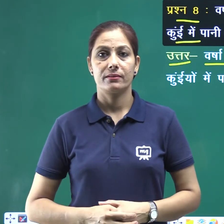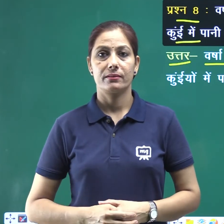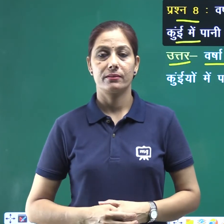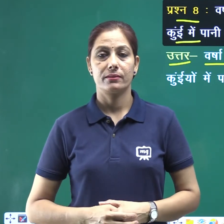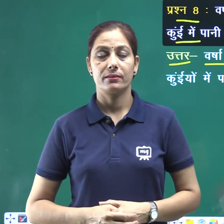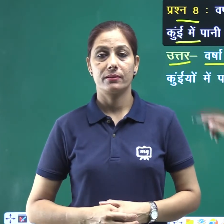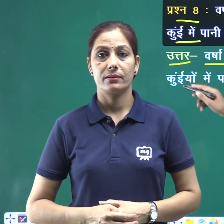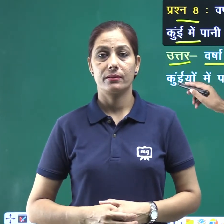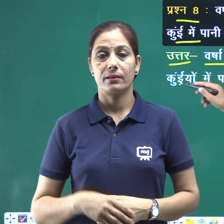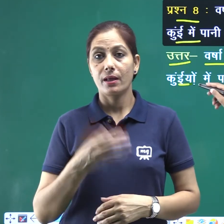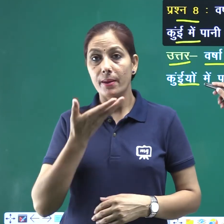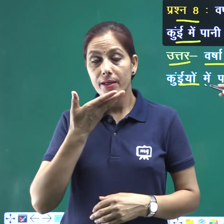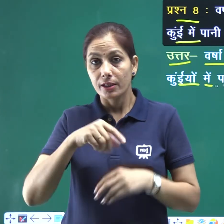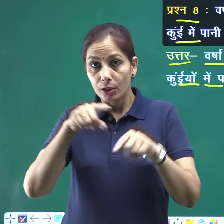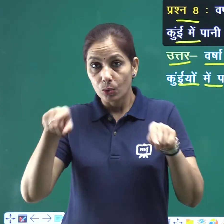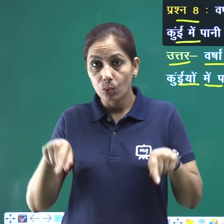कुइयों में पानी आता है।